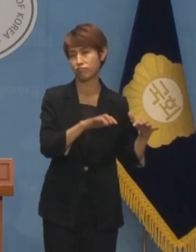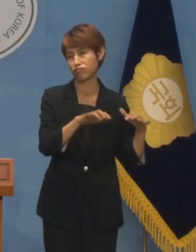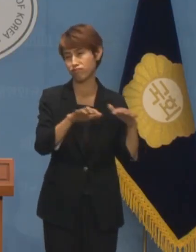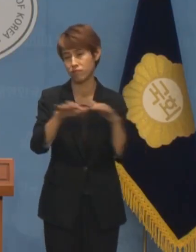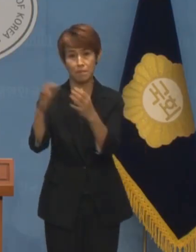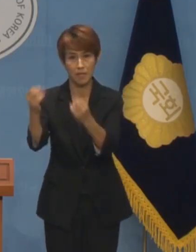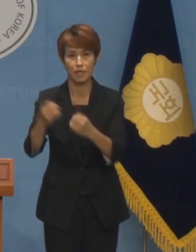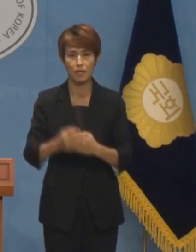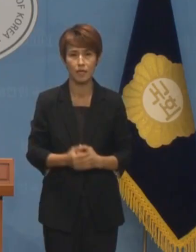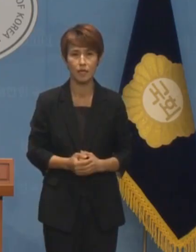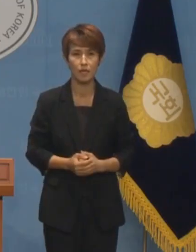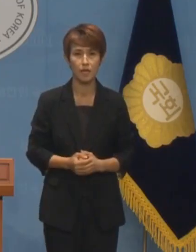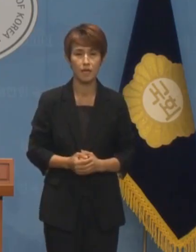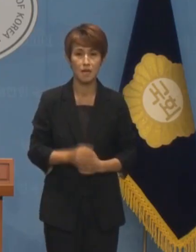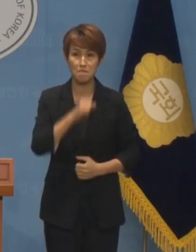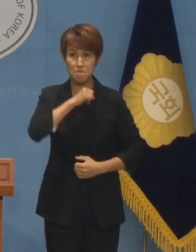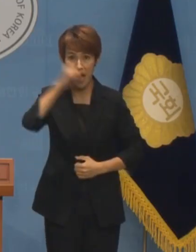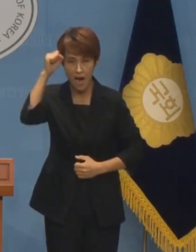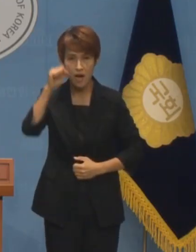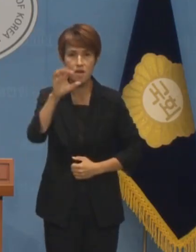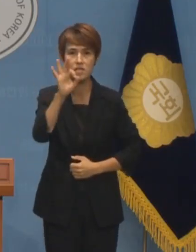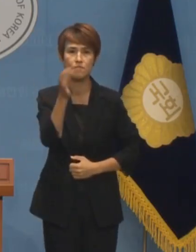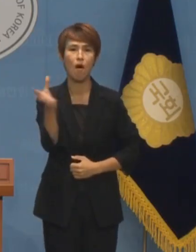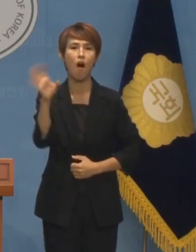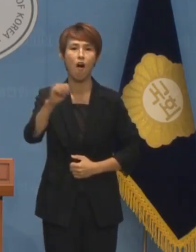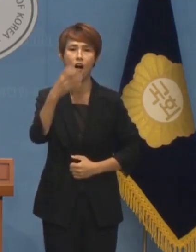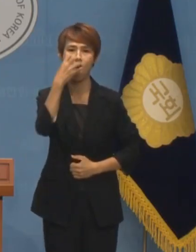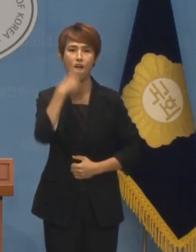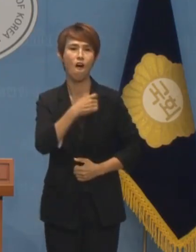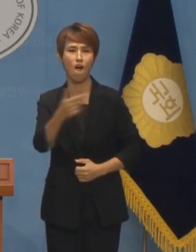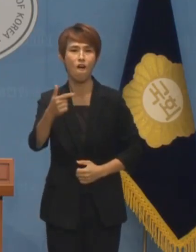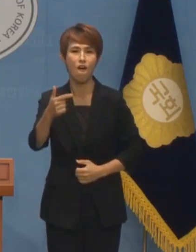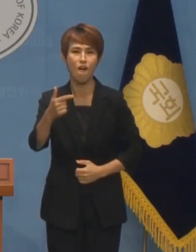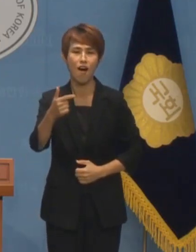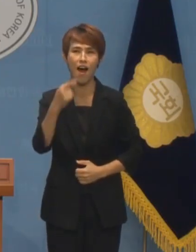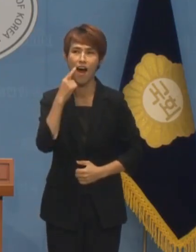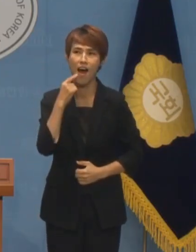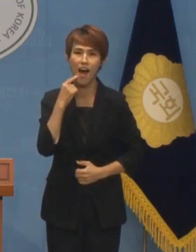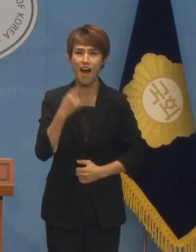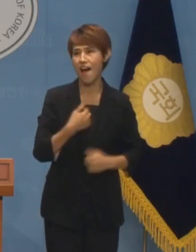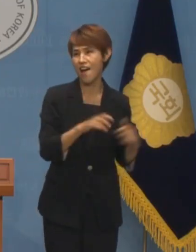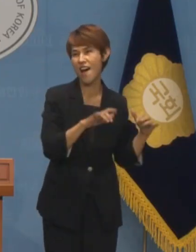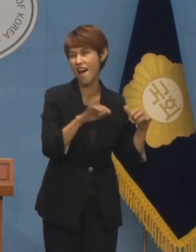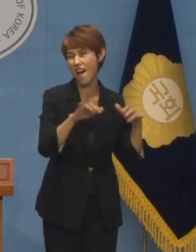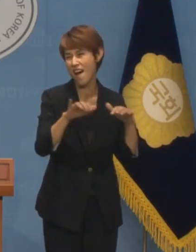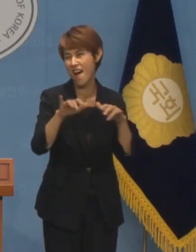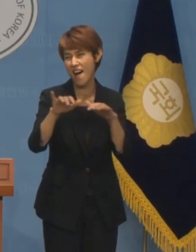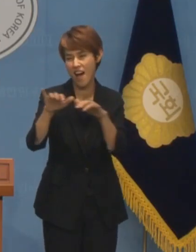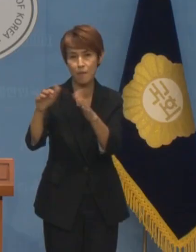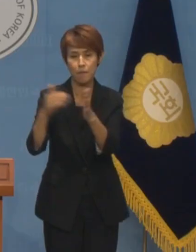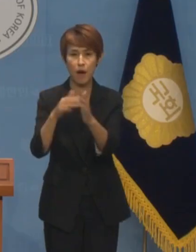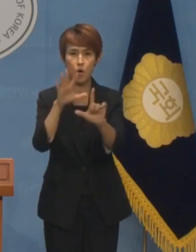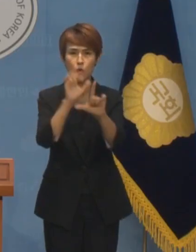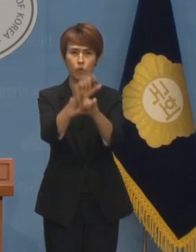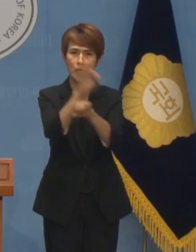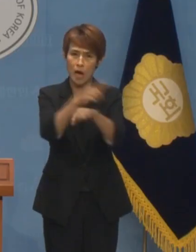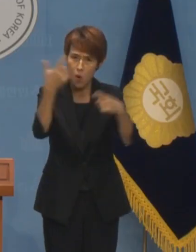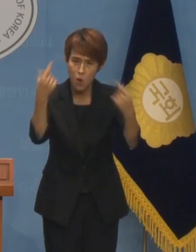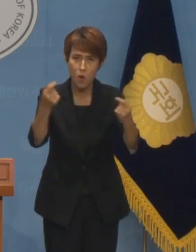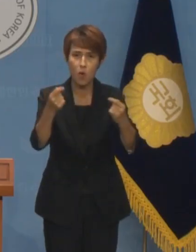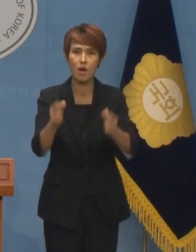기록했는데 당첨되면 10억 정도의 시세 차익을 챙길 수 있다는 희망으로 로또 사듯이 몰리면서